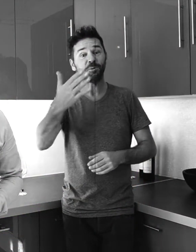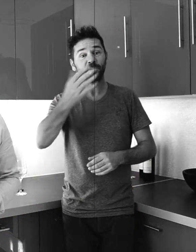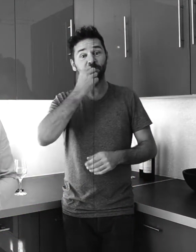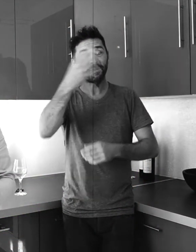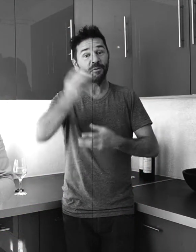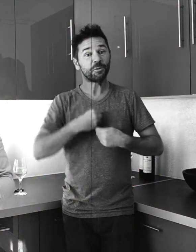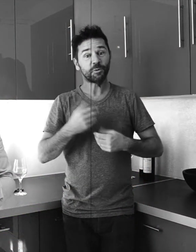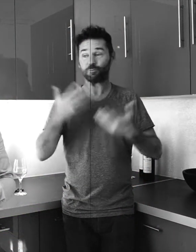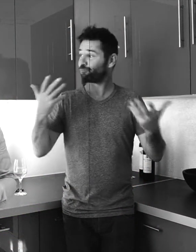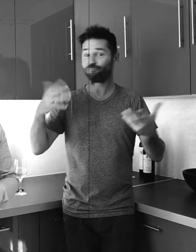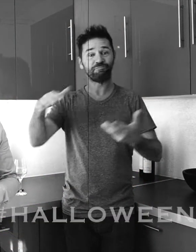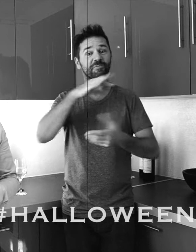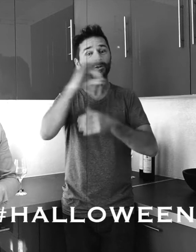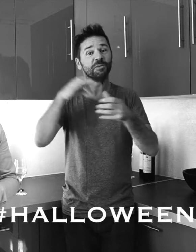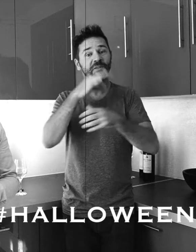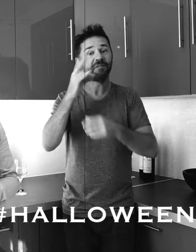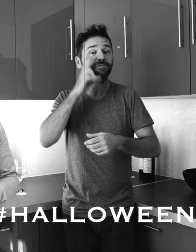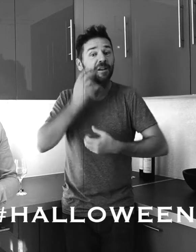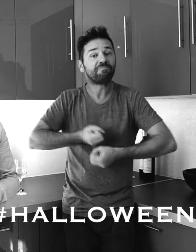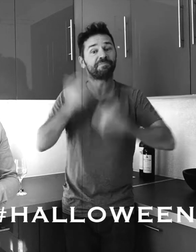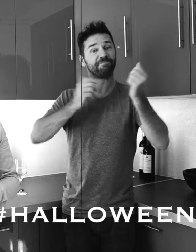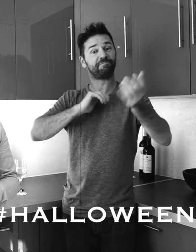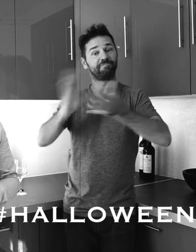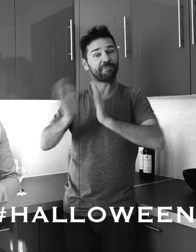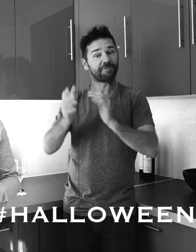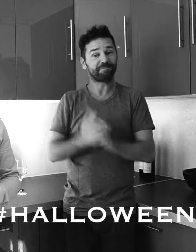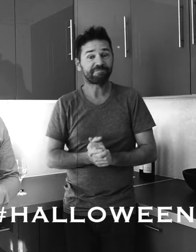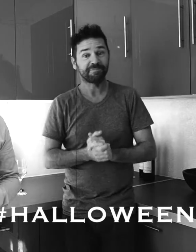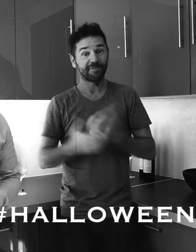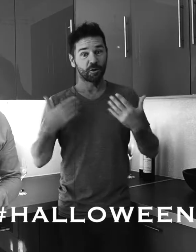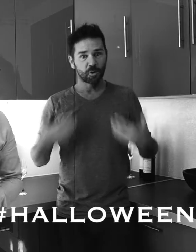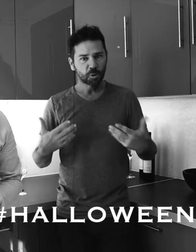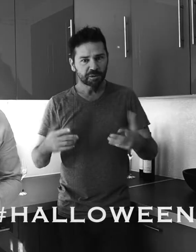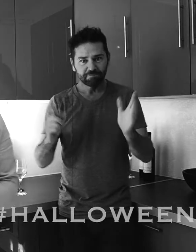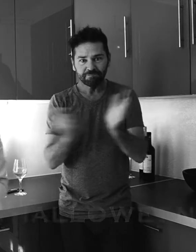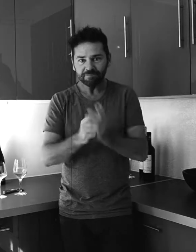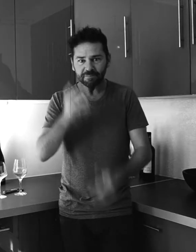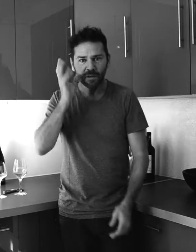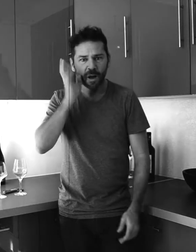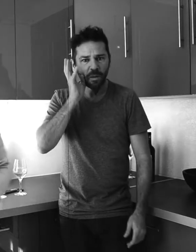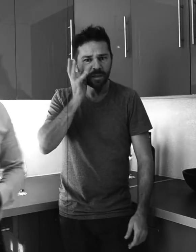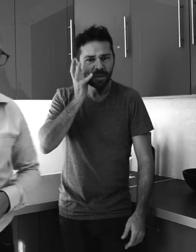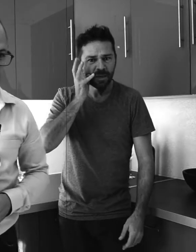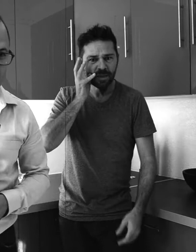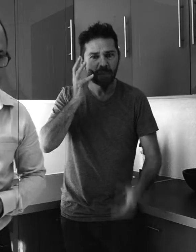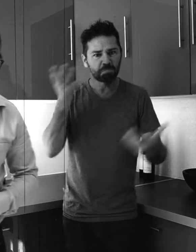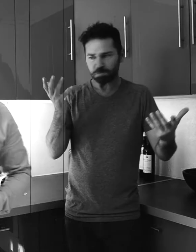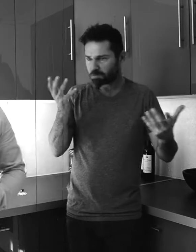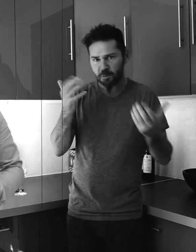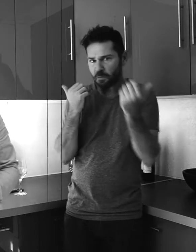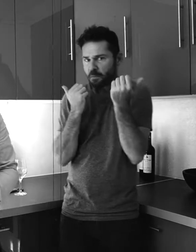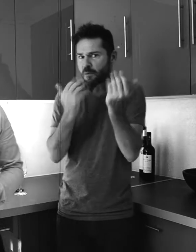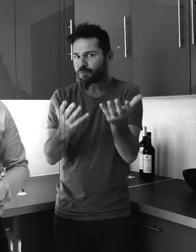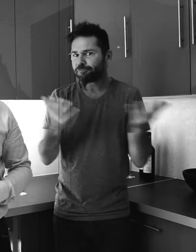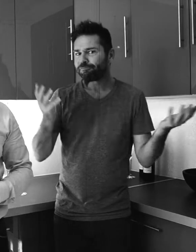bienvenue dans ma cuisine de parler avec les mains. Aujourd'hui c'est Halloween. Donc ce qu'on va vous faire, c'est